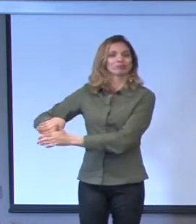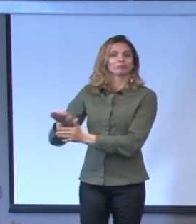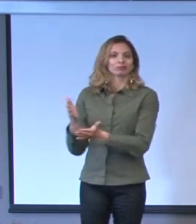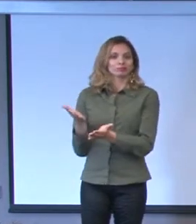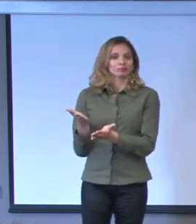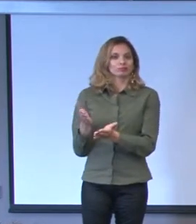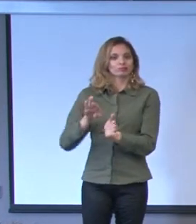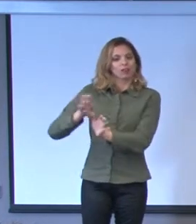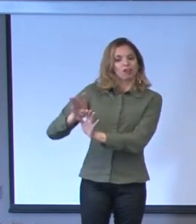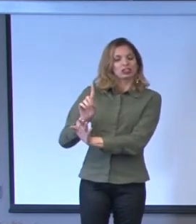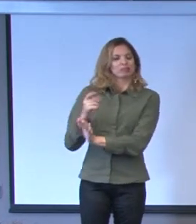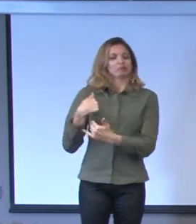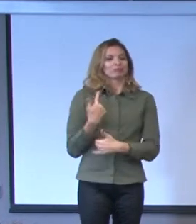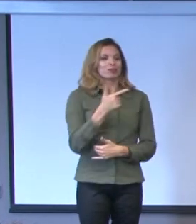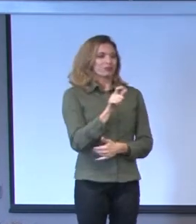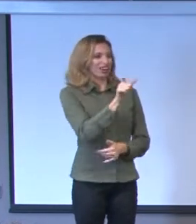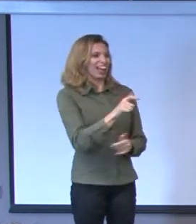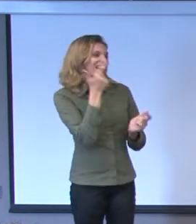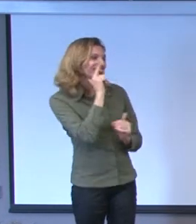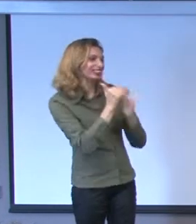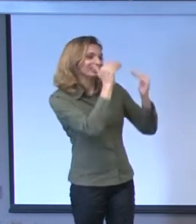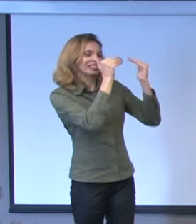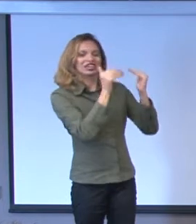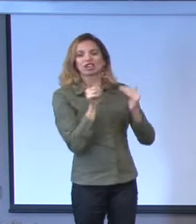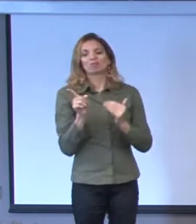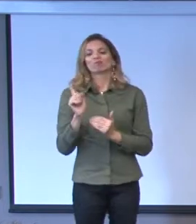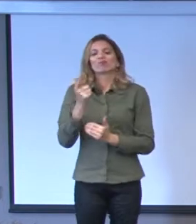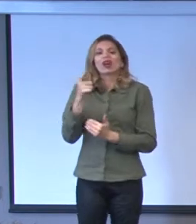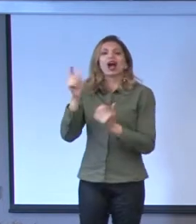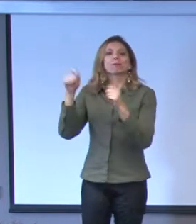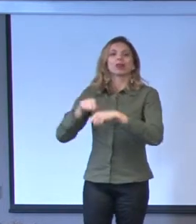excluído, ele é tido como incapaz.